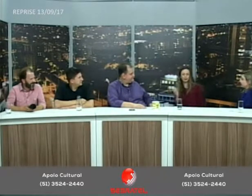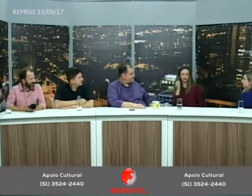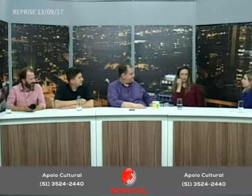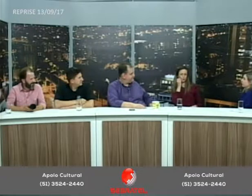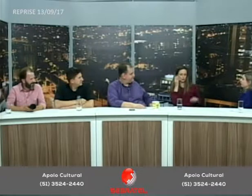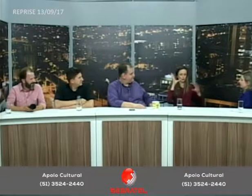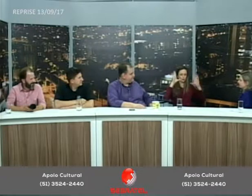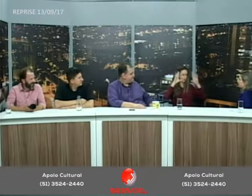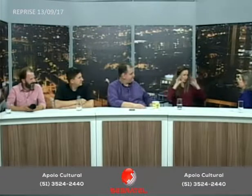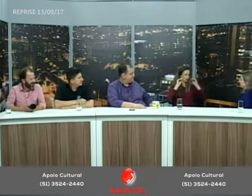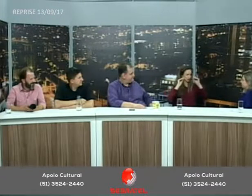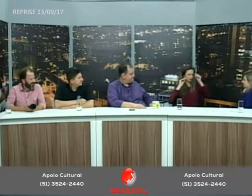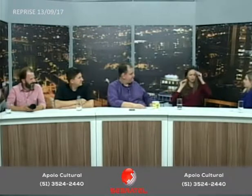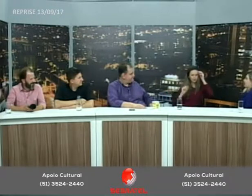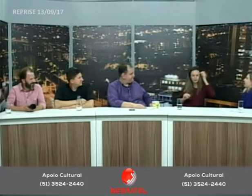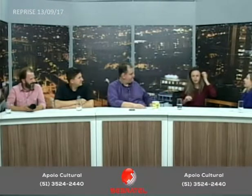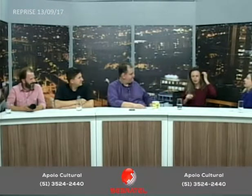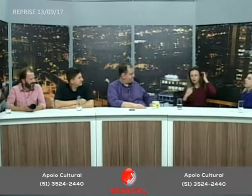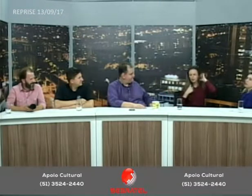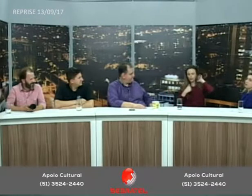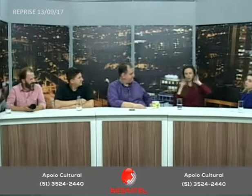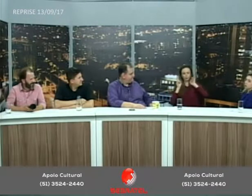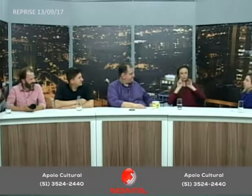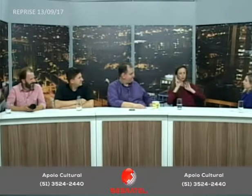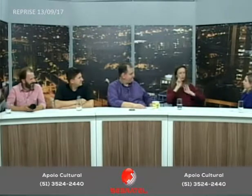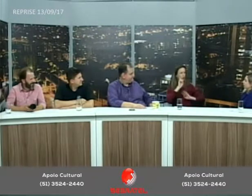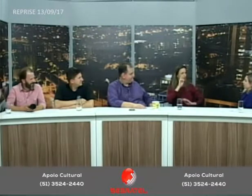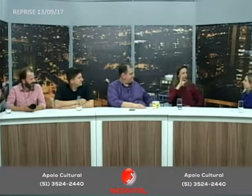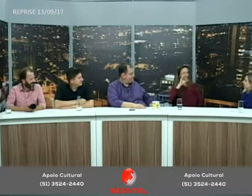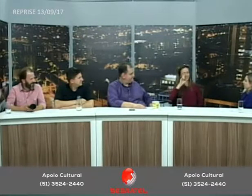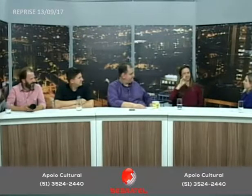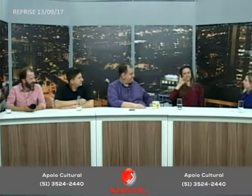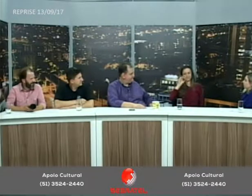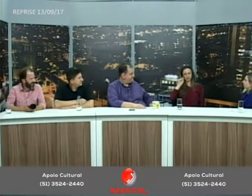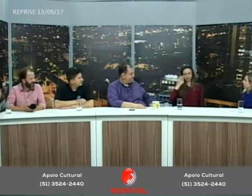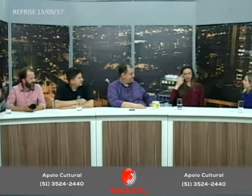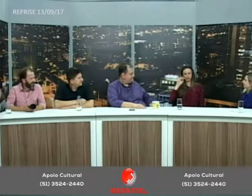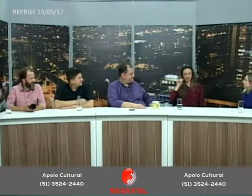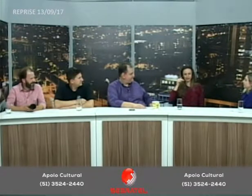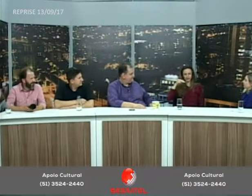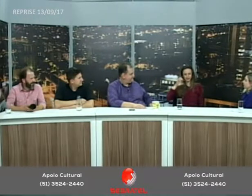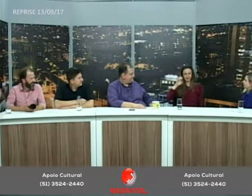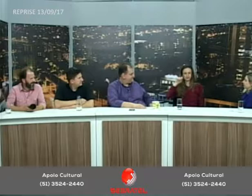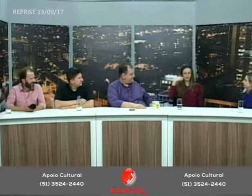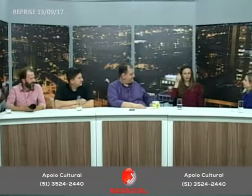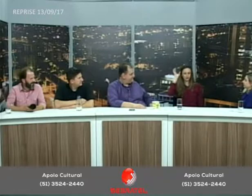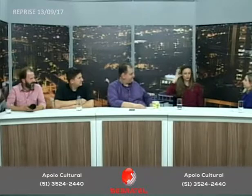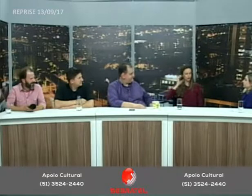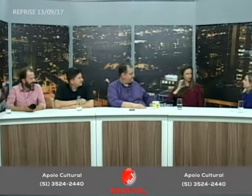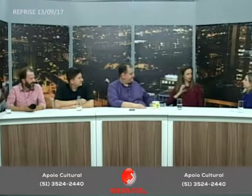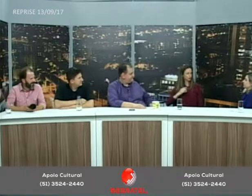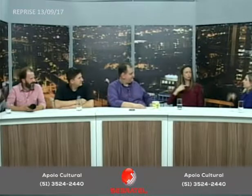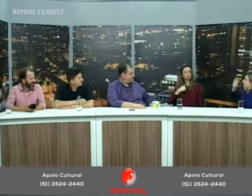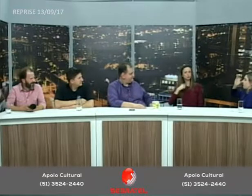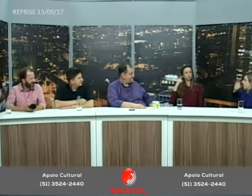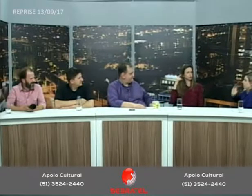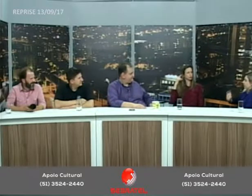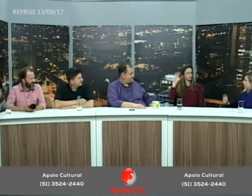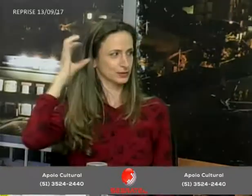Eu vou tentar interpretar. Boa noite a todos. Meu nome é Cristiane e o sinal é este